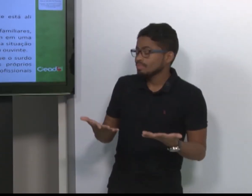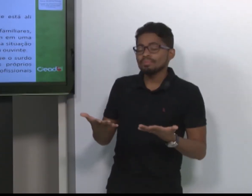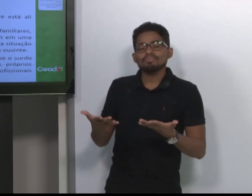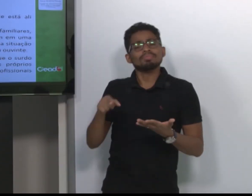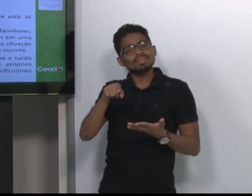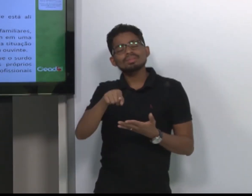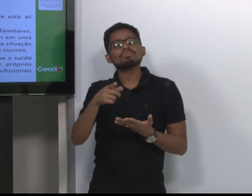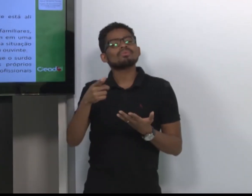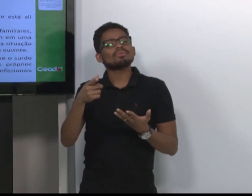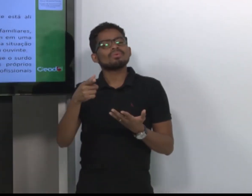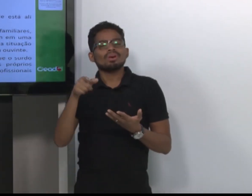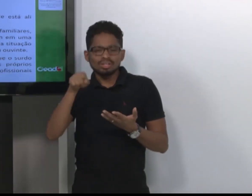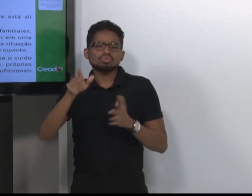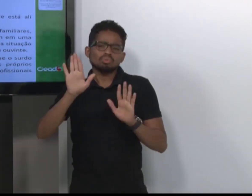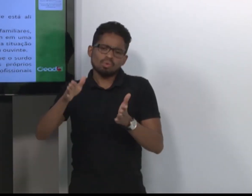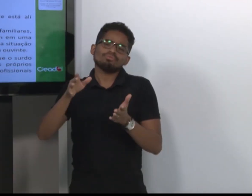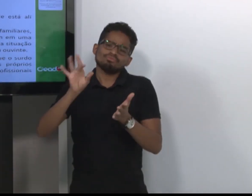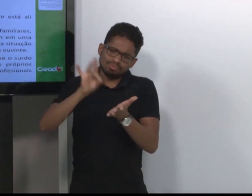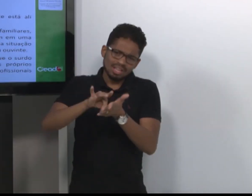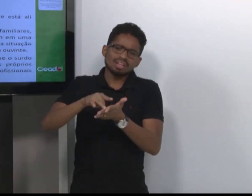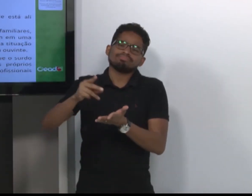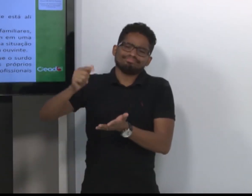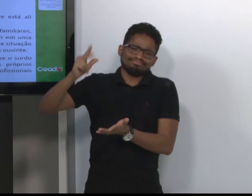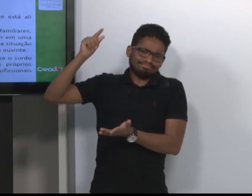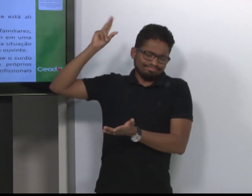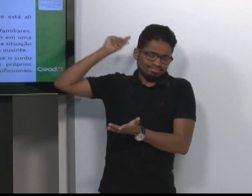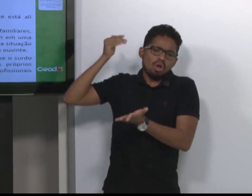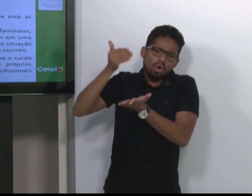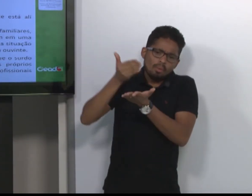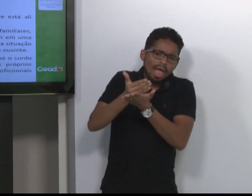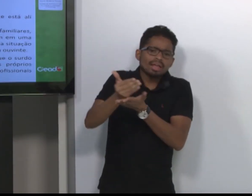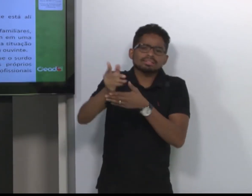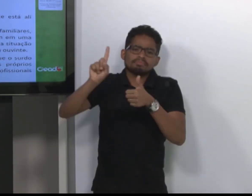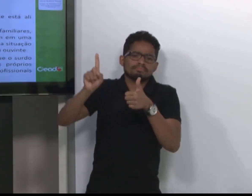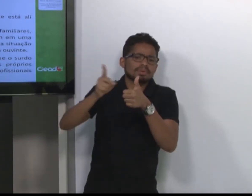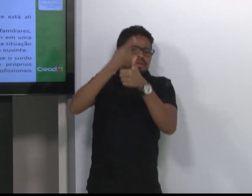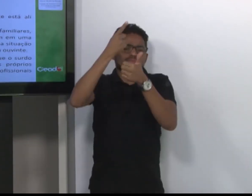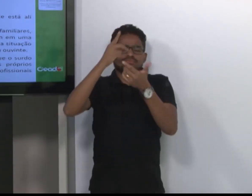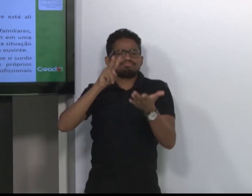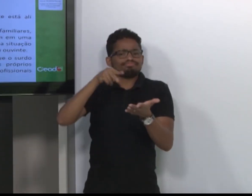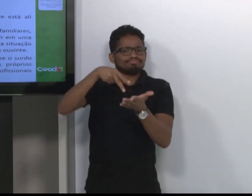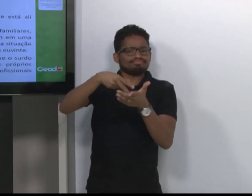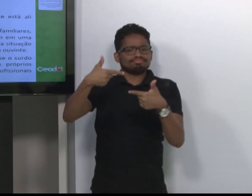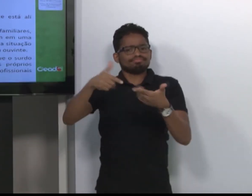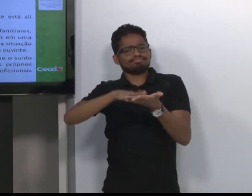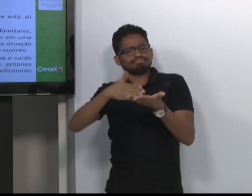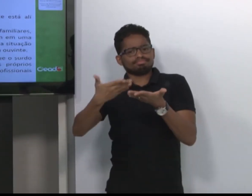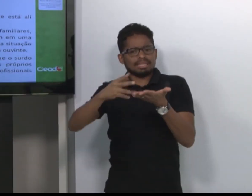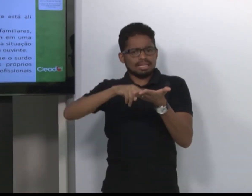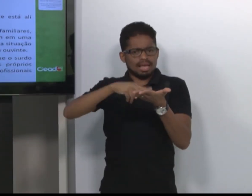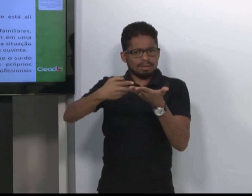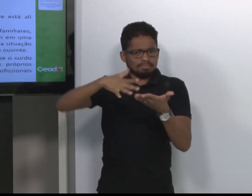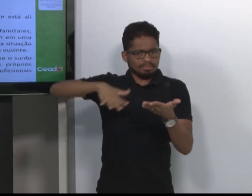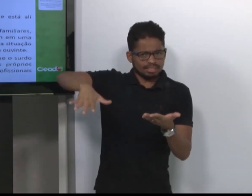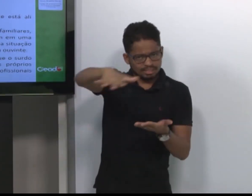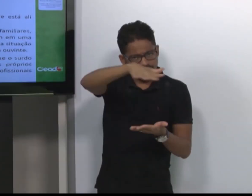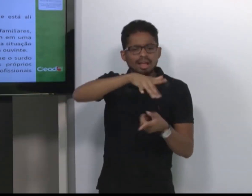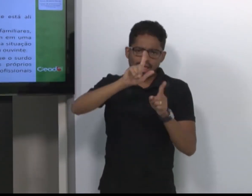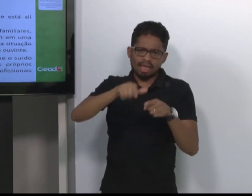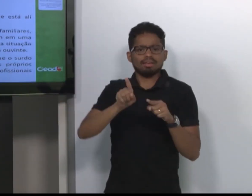modelo deu início com o processo de surgimento do tradutor-intérprete. Então,